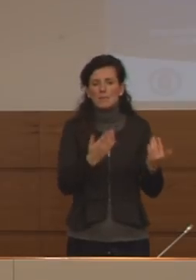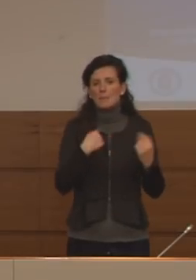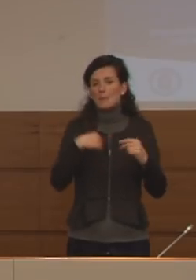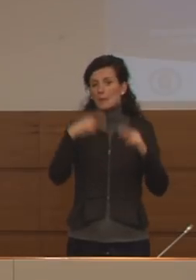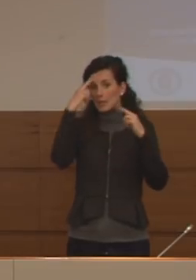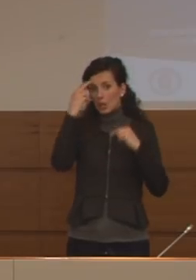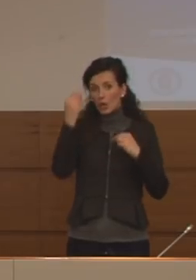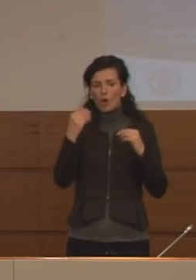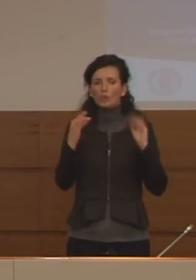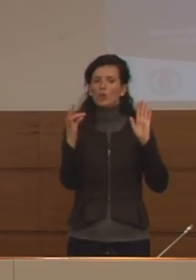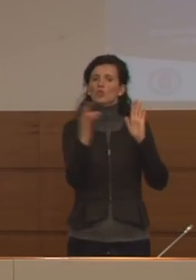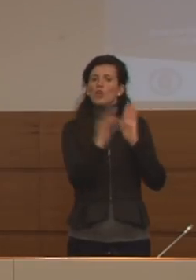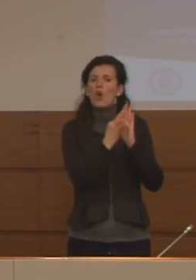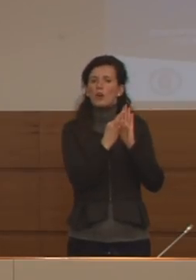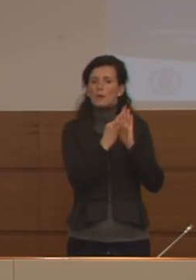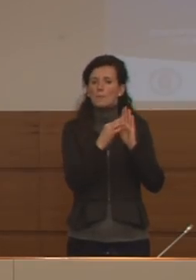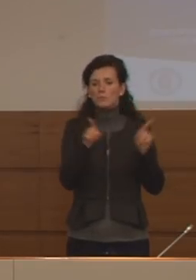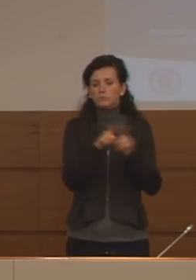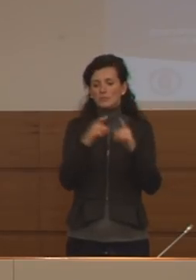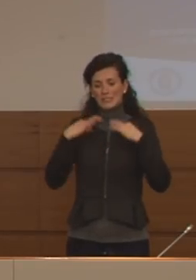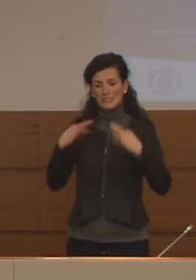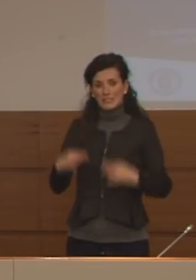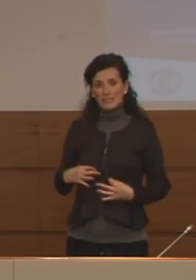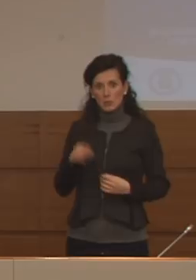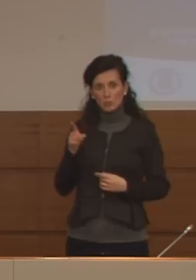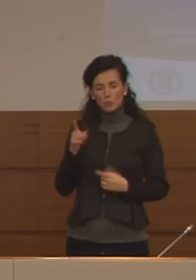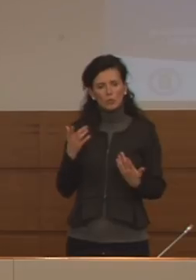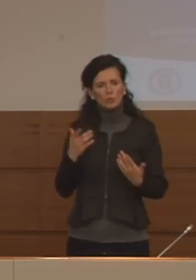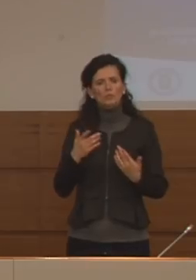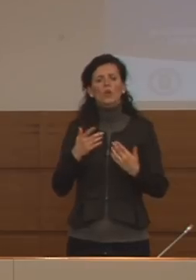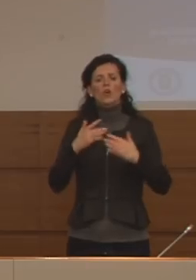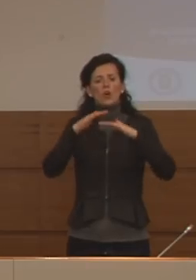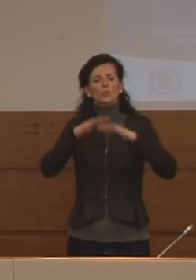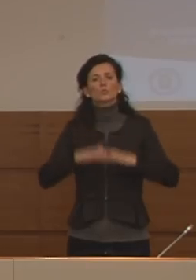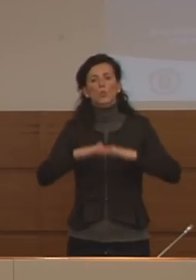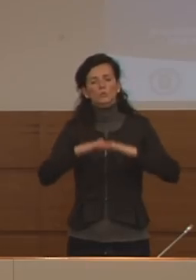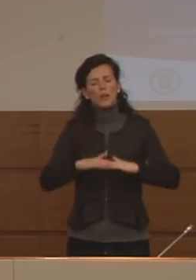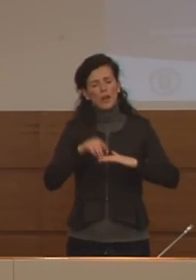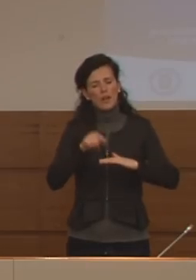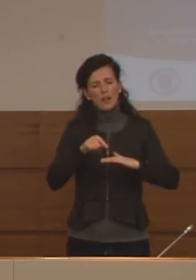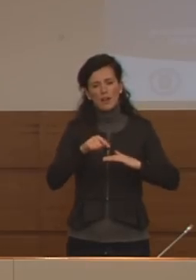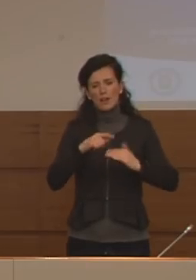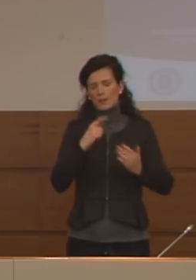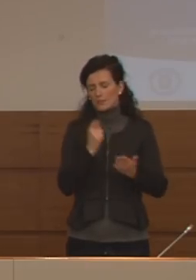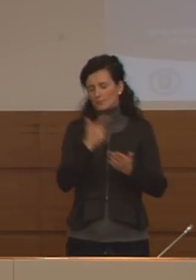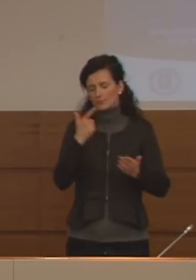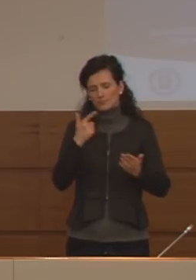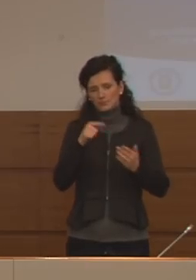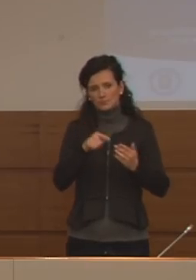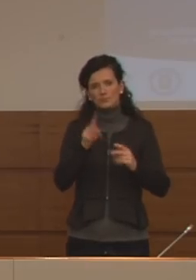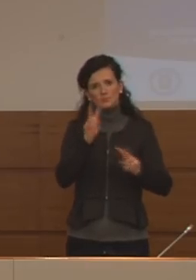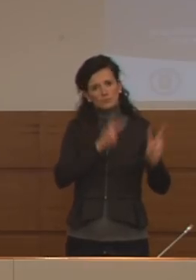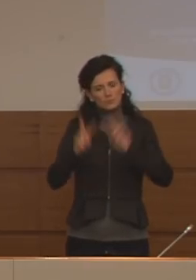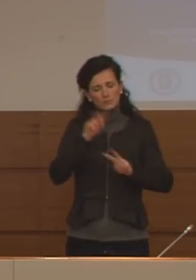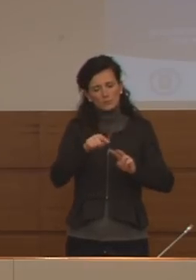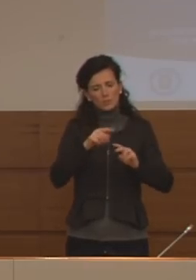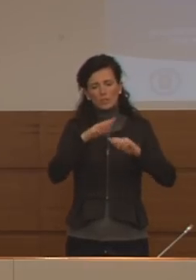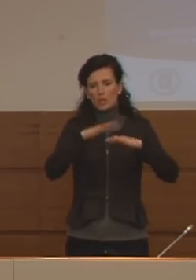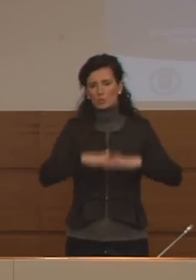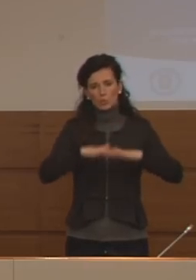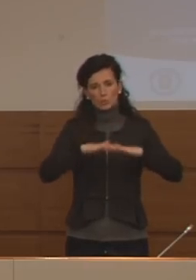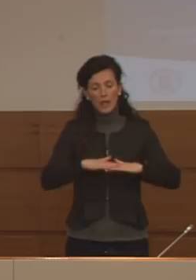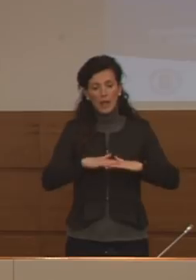l'applicazione dell'istituto e che la tutela è la più ampia possibile quindi specificatamente la quarantena